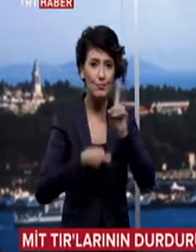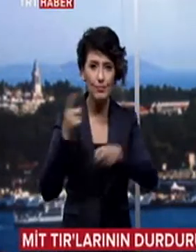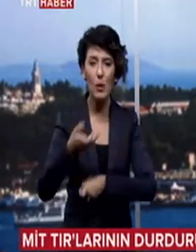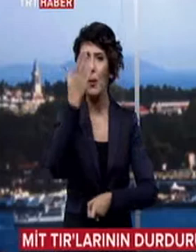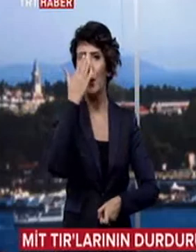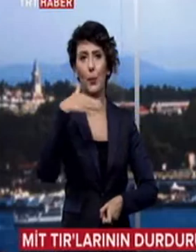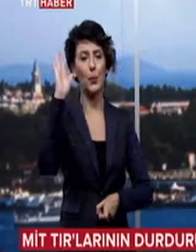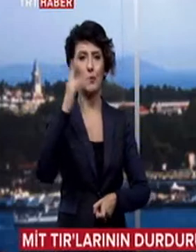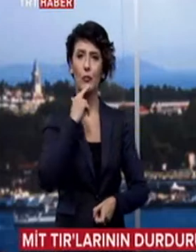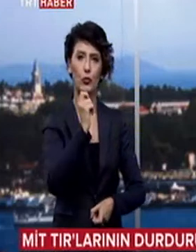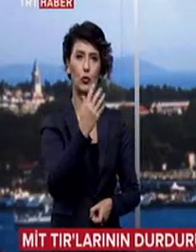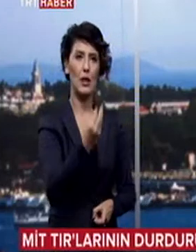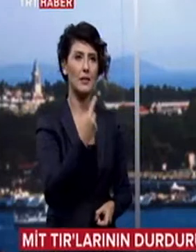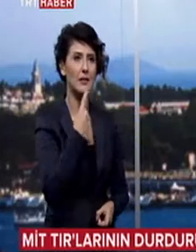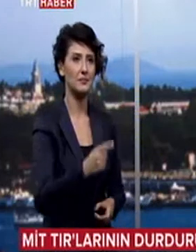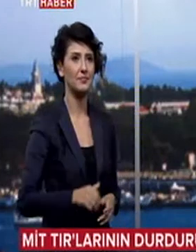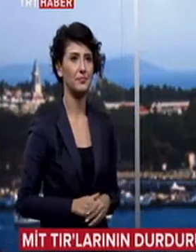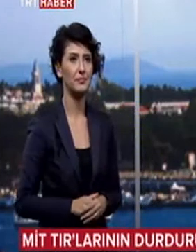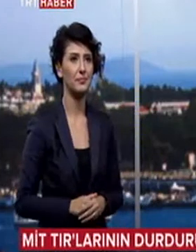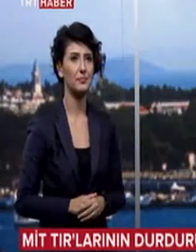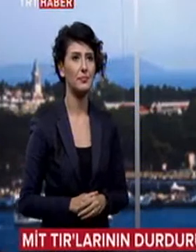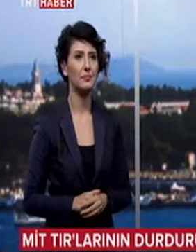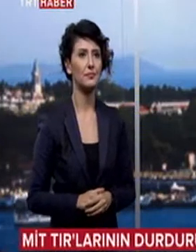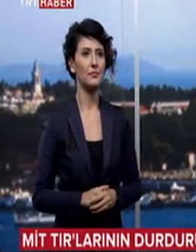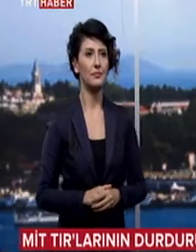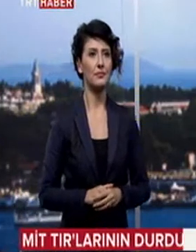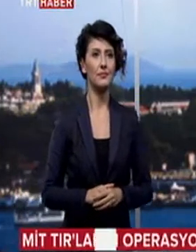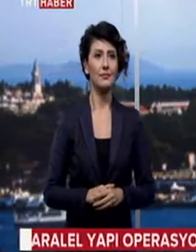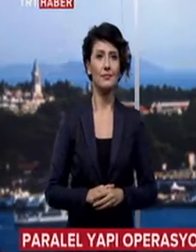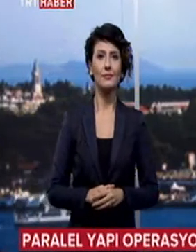ya da emare bulunmadığı da vurgulandı.